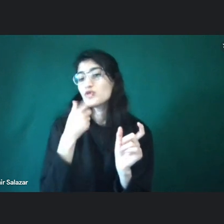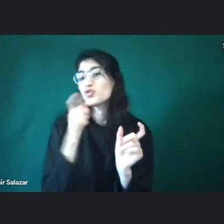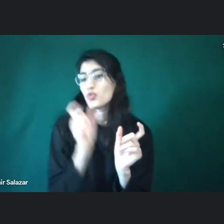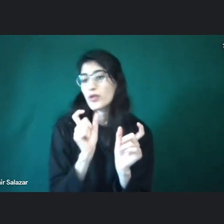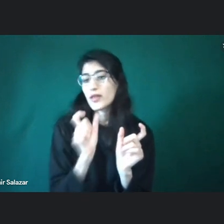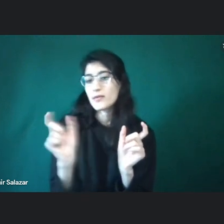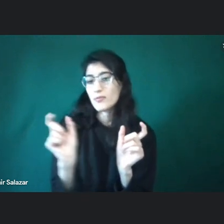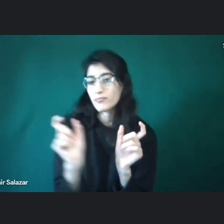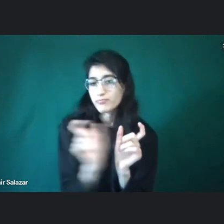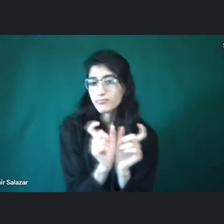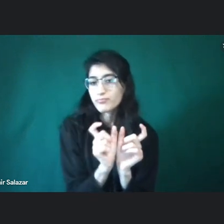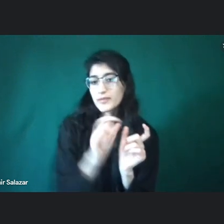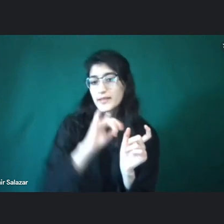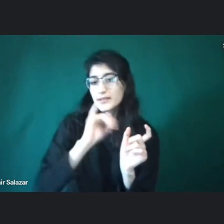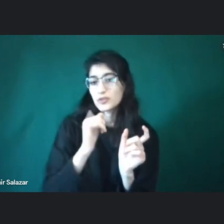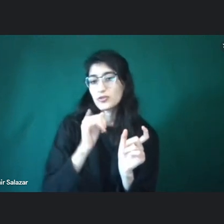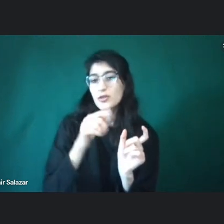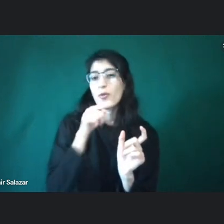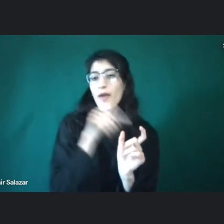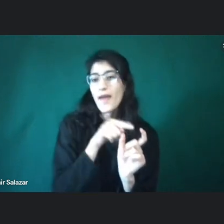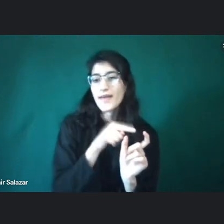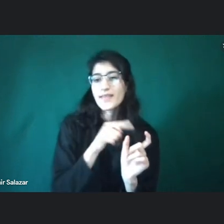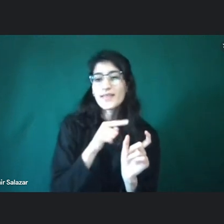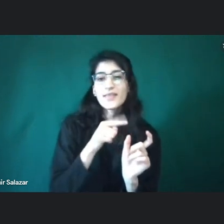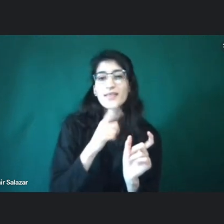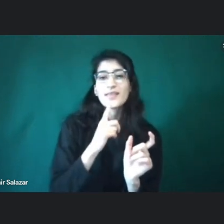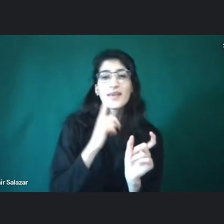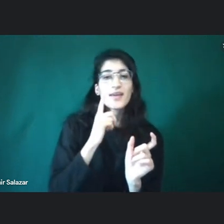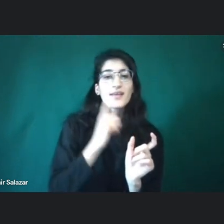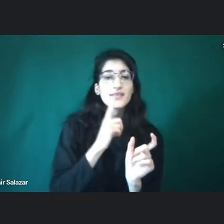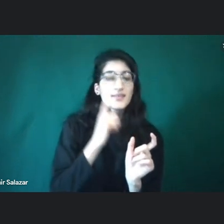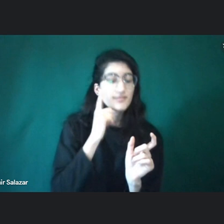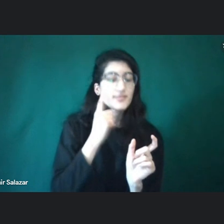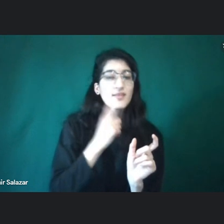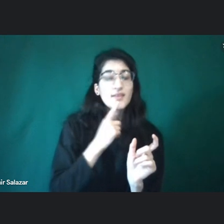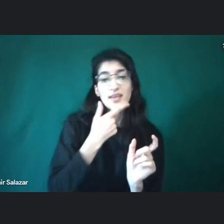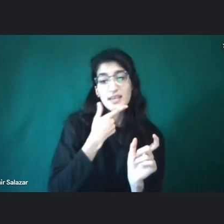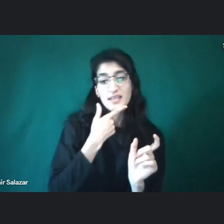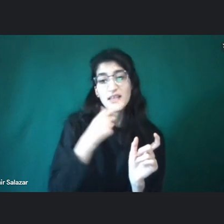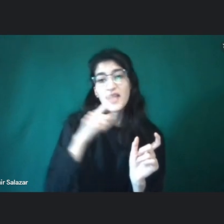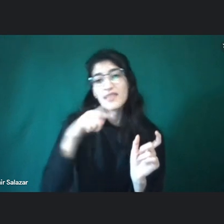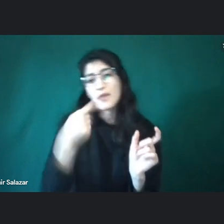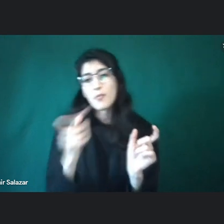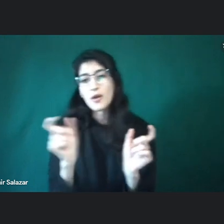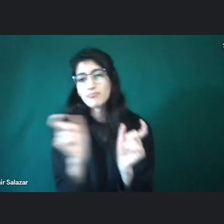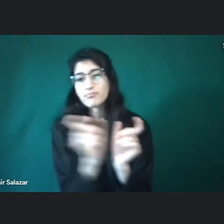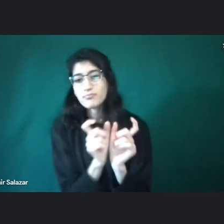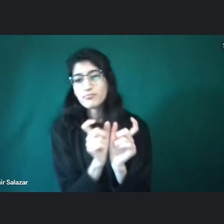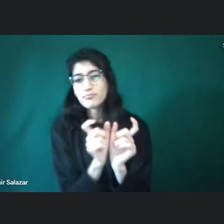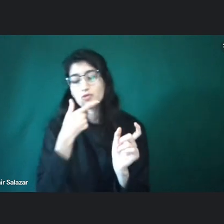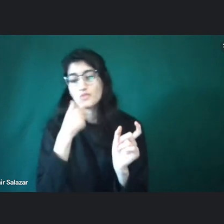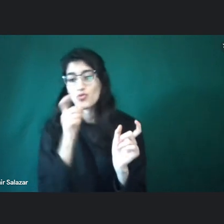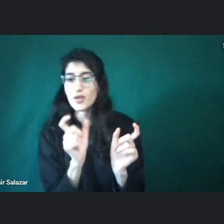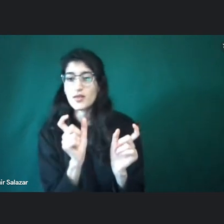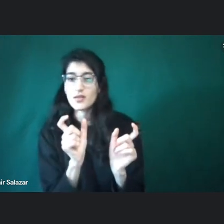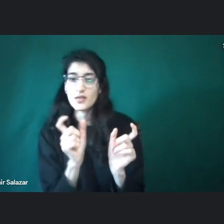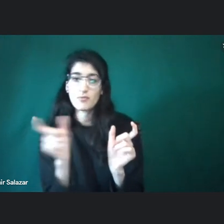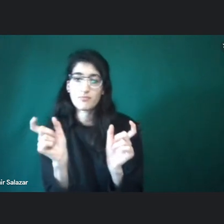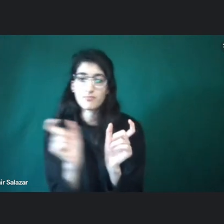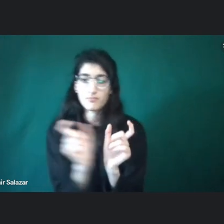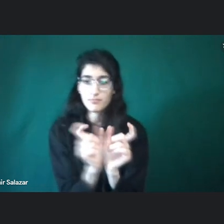Porque si hay un it's, un su, tiene que haber un sustantivo. Como después ya sigue la preposición o el to y